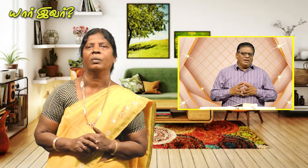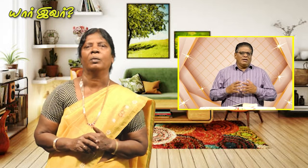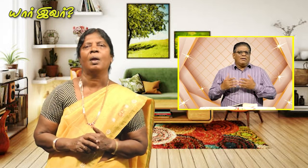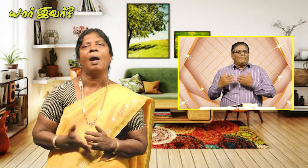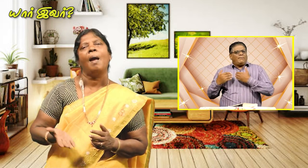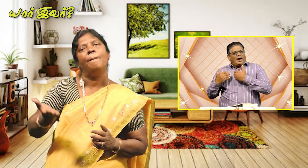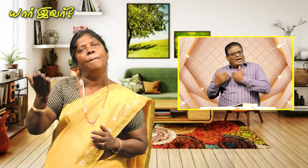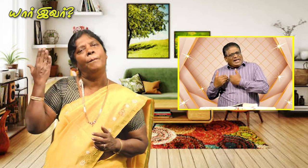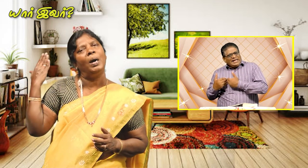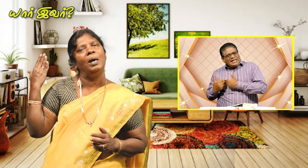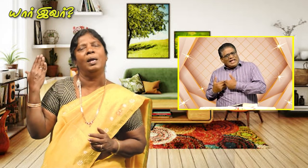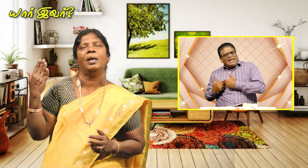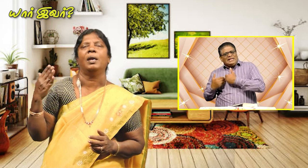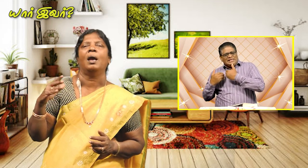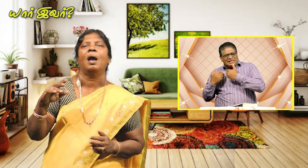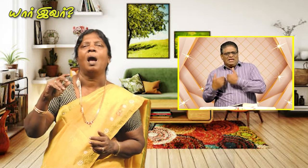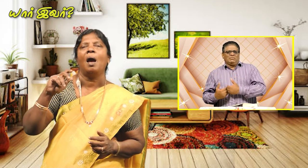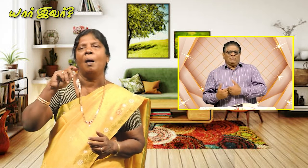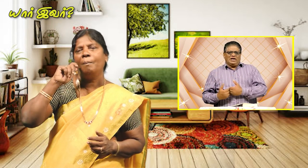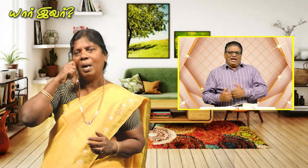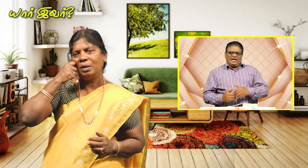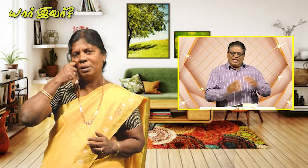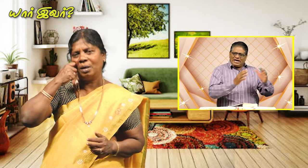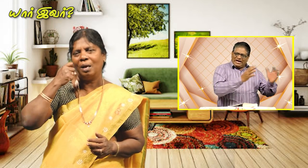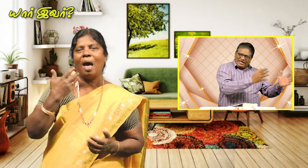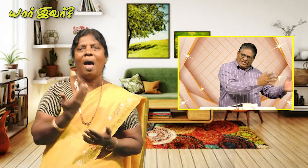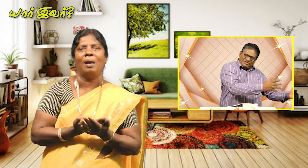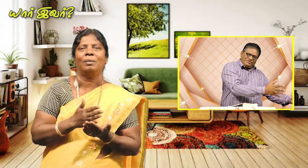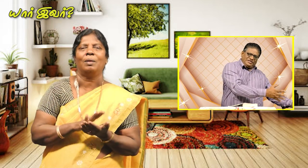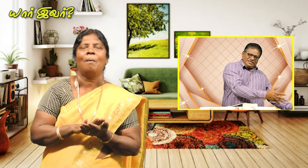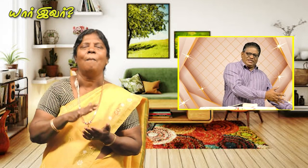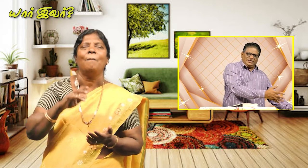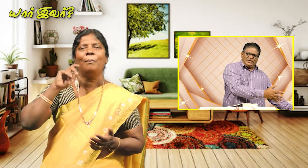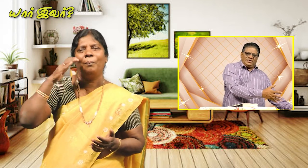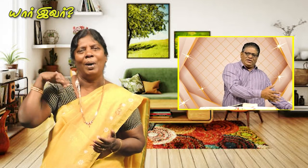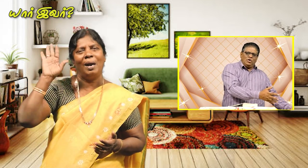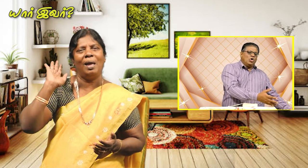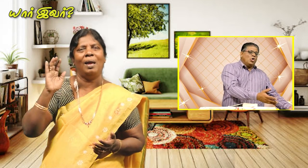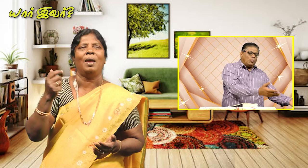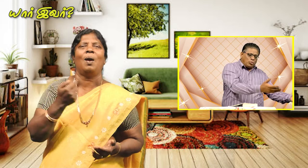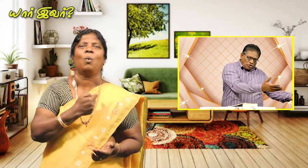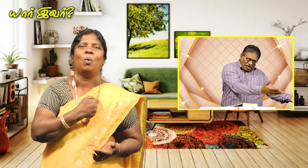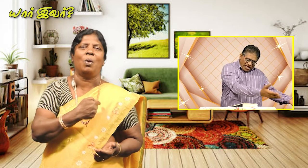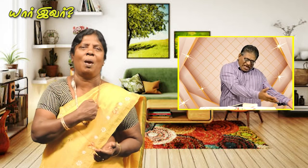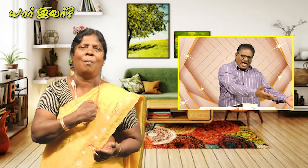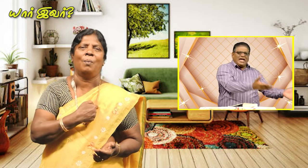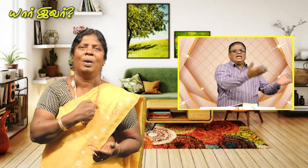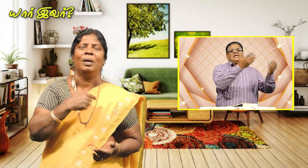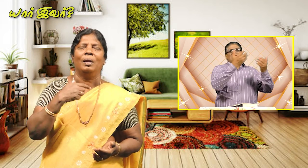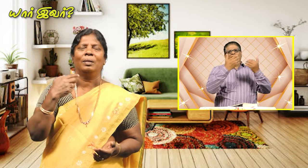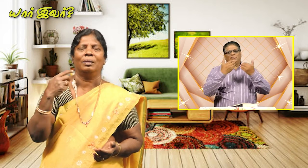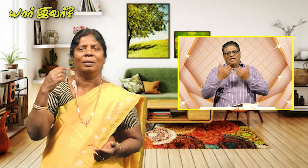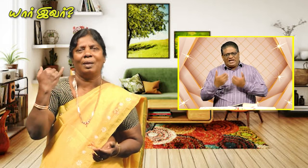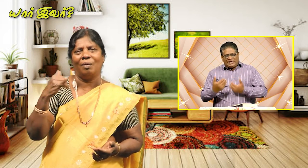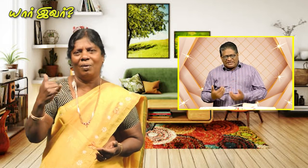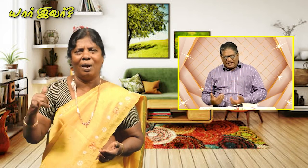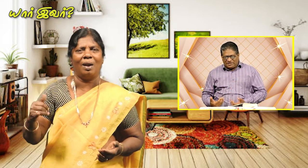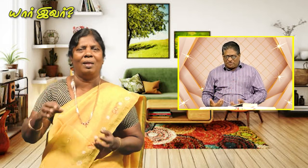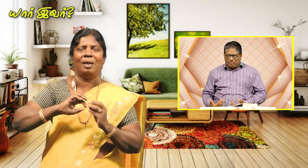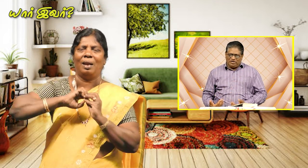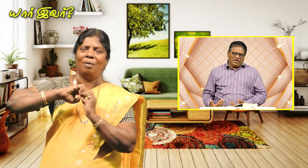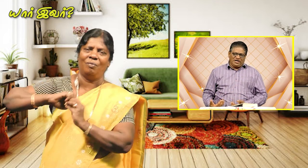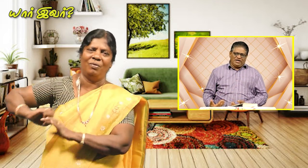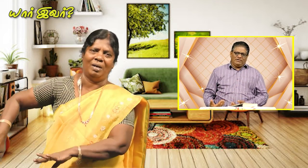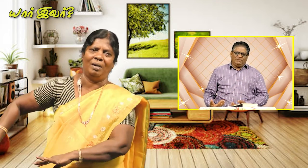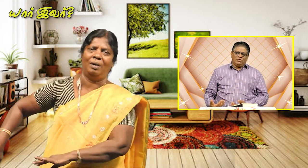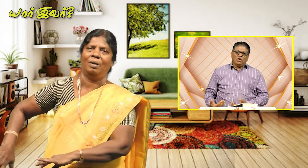சொல்றாரு? பழைய இயல்புகளை களைந்து விட்டு புதிய இயல்புகளை